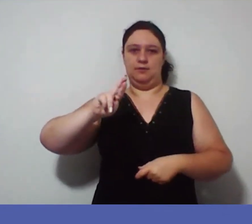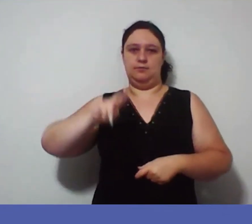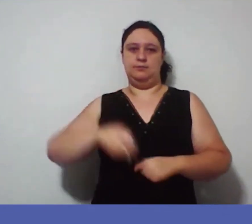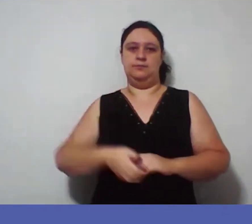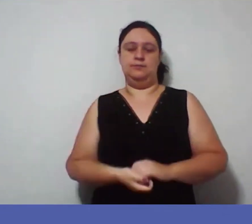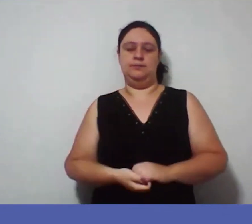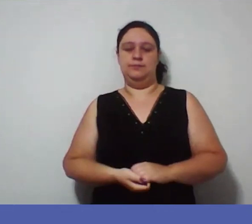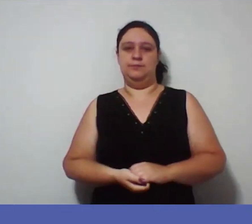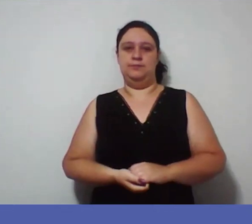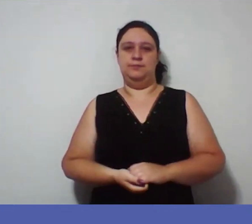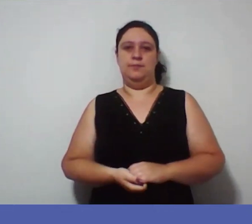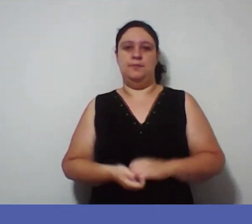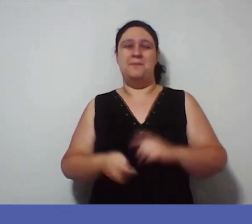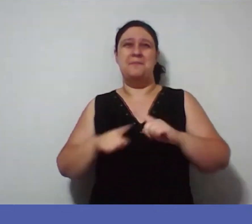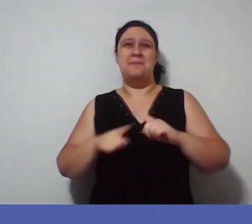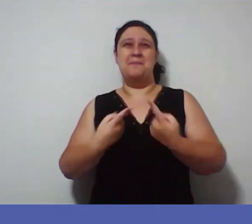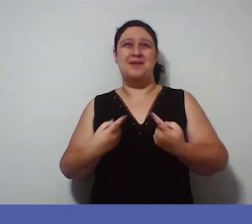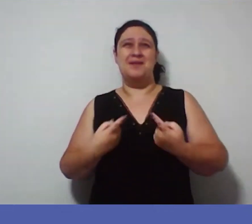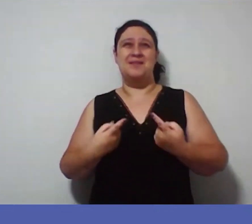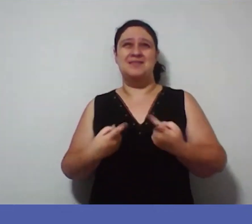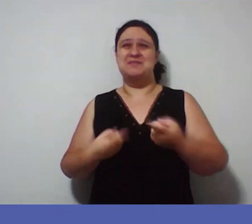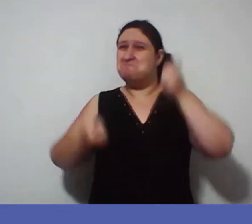Mas, irmãos, eu não estou preocupado com isso.